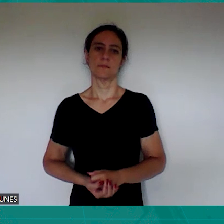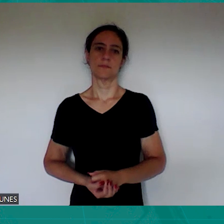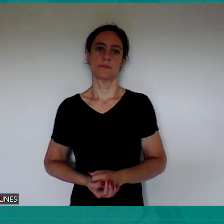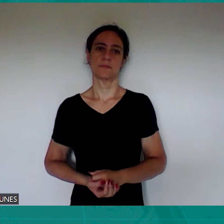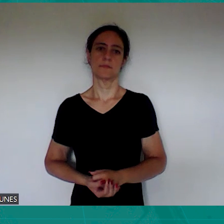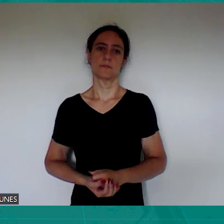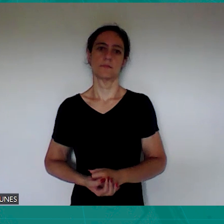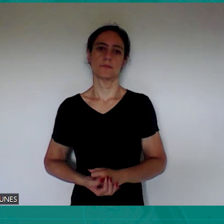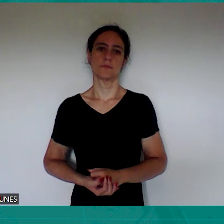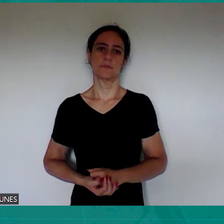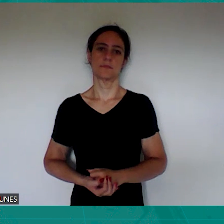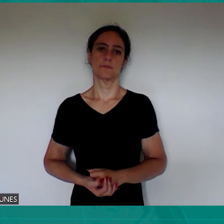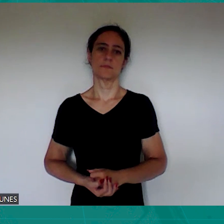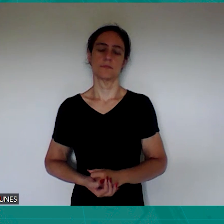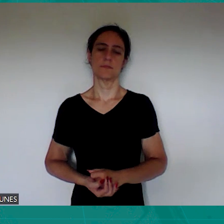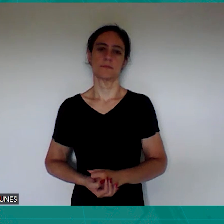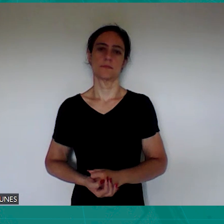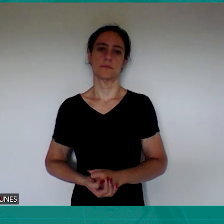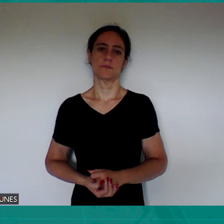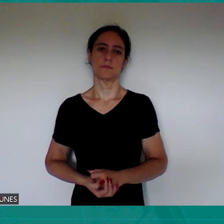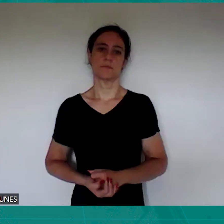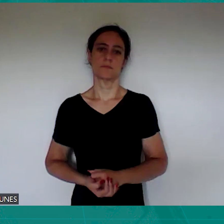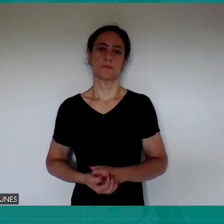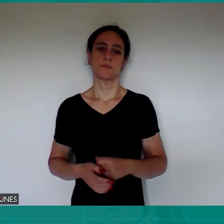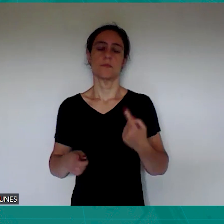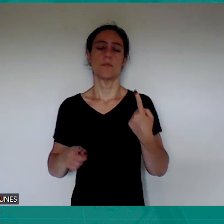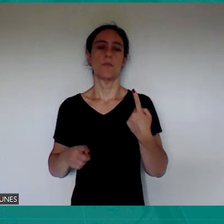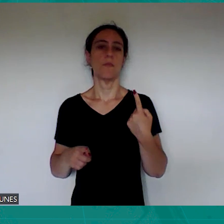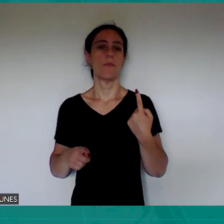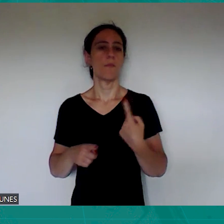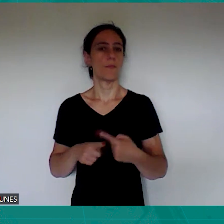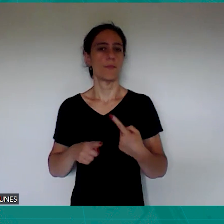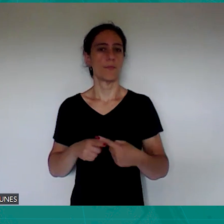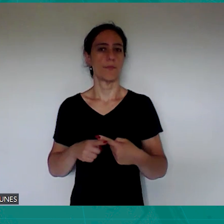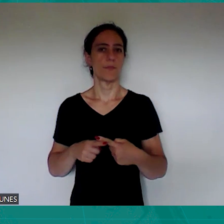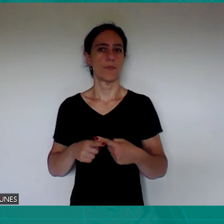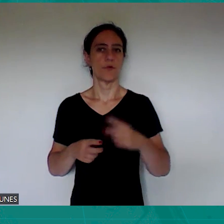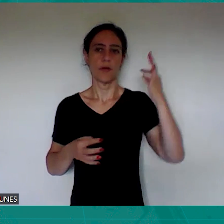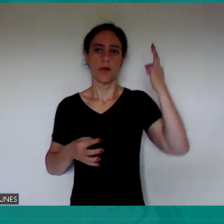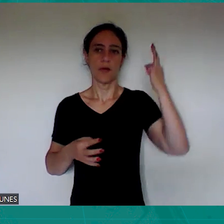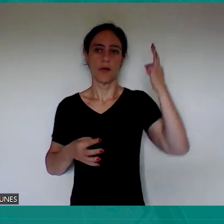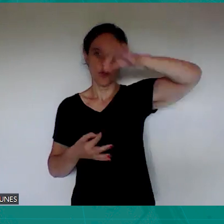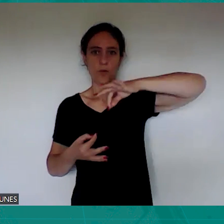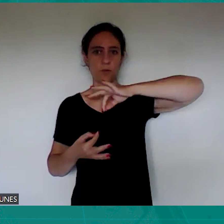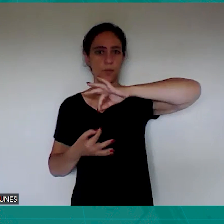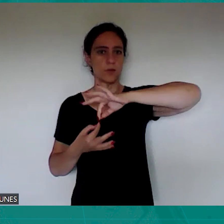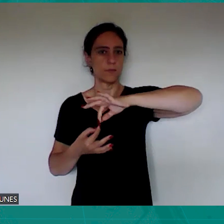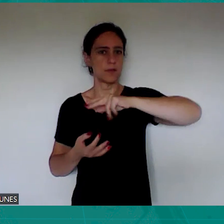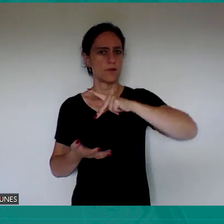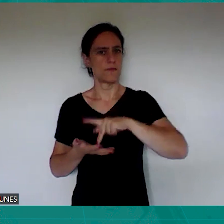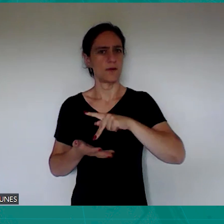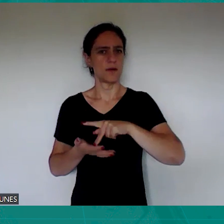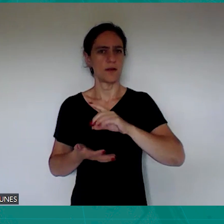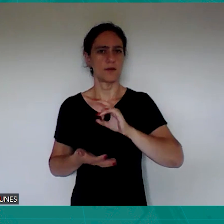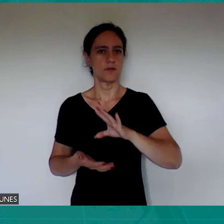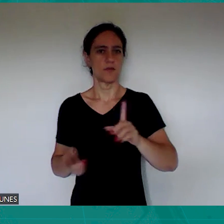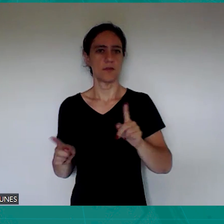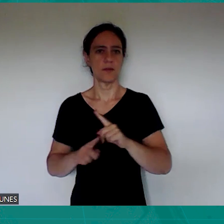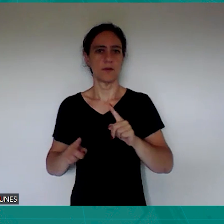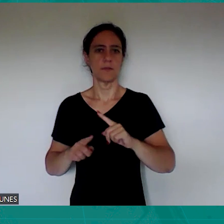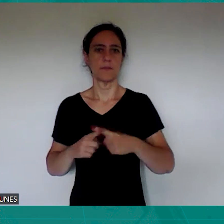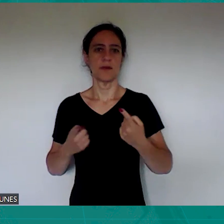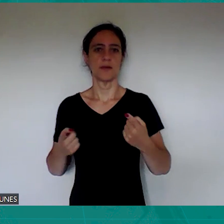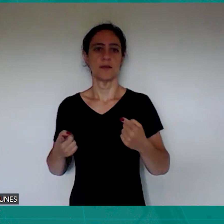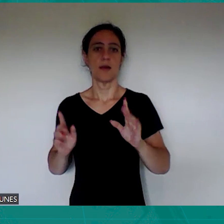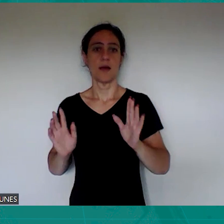pouco mais profunda. Irmãos, esse outro Consolador não é somente o Espírito da verdade, que agora passa a morar em mim, e